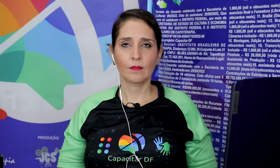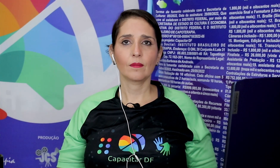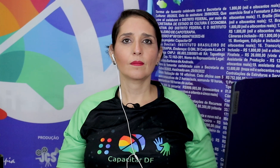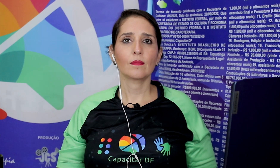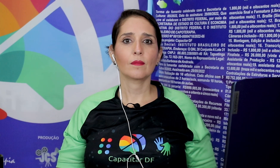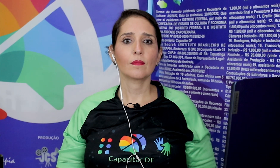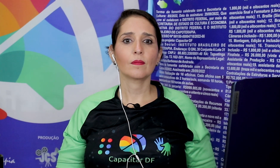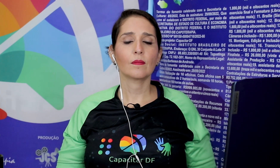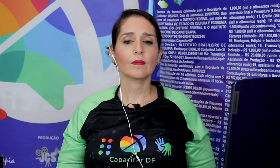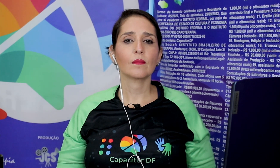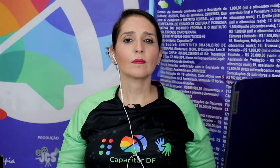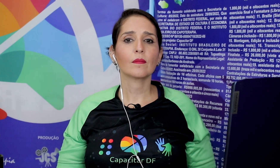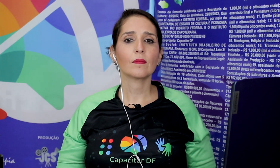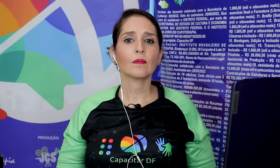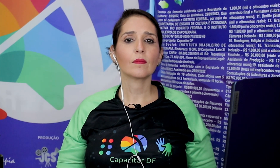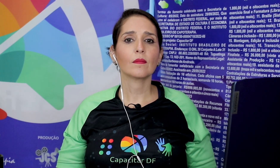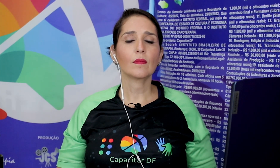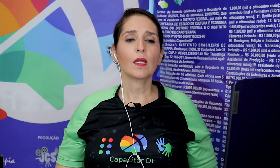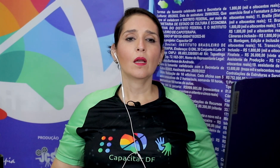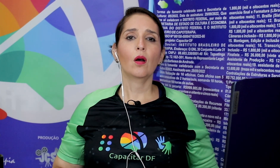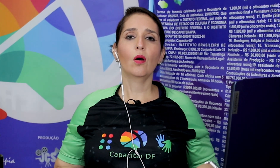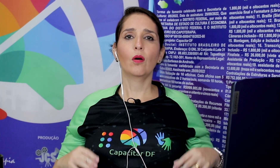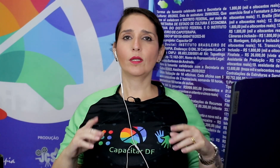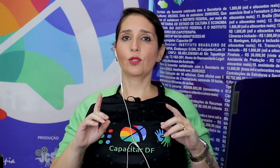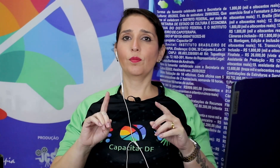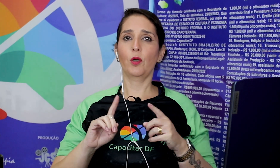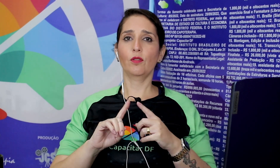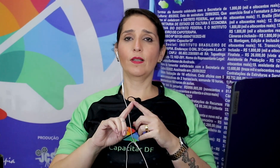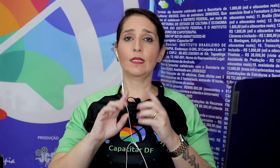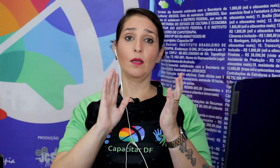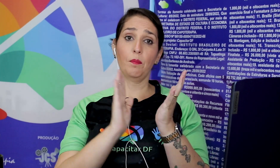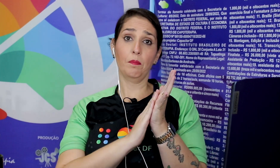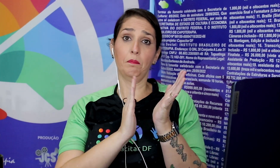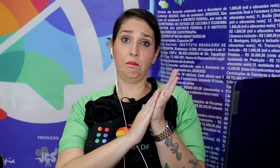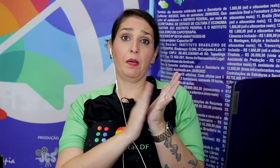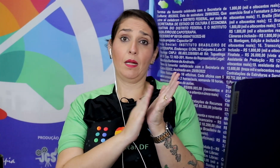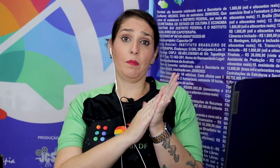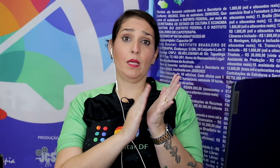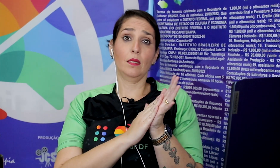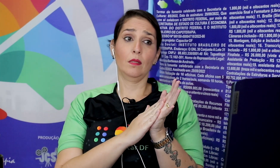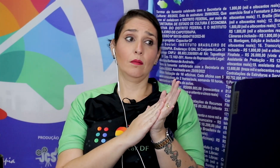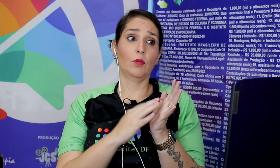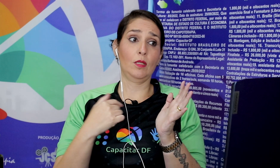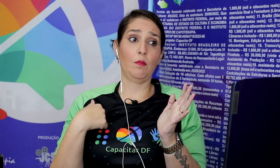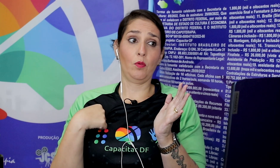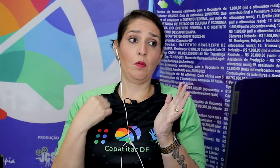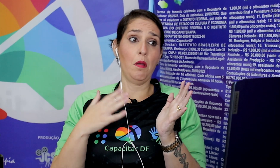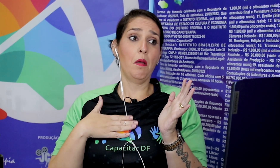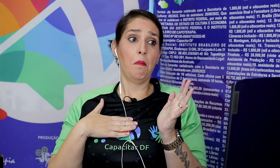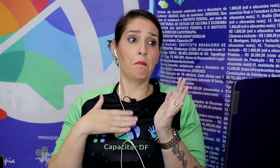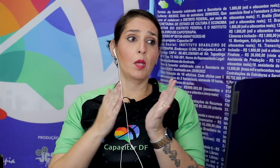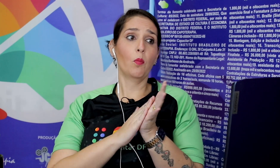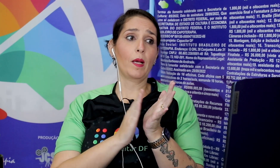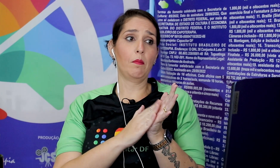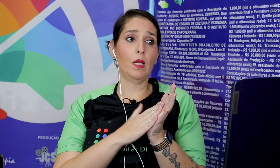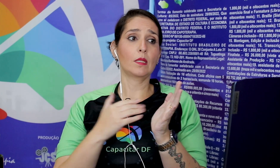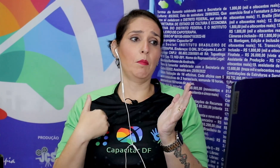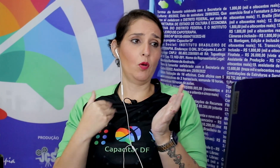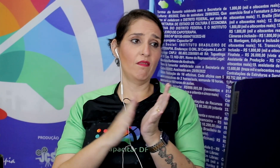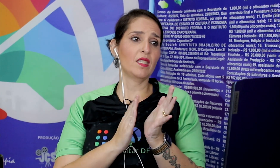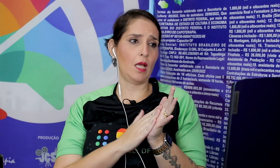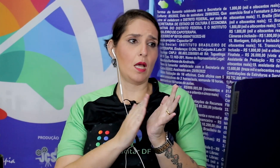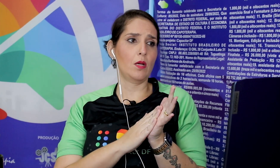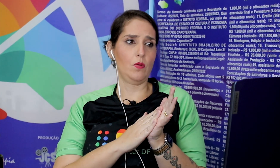Eu esqueci como que é o sinal de aniversário. Ó, a gente pode fazer parabéns, por exemplo. Meu parabéns